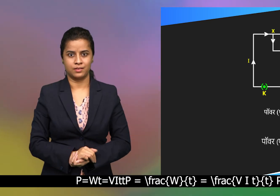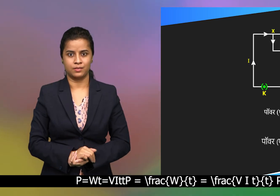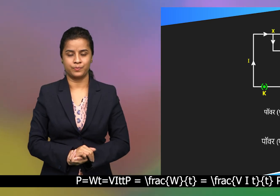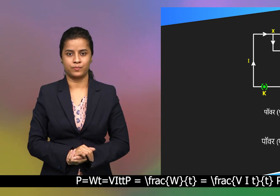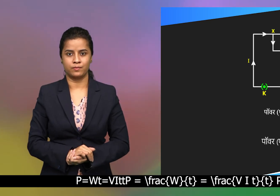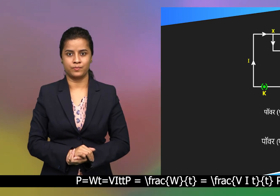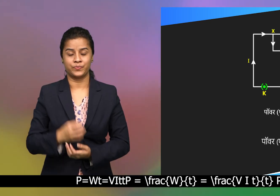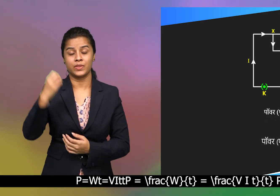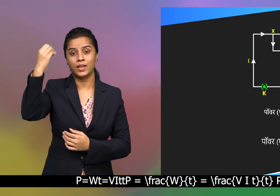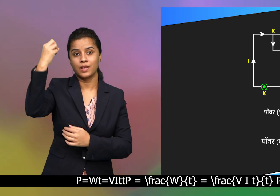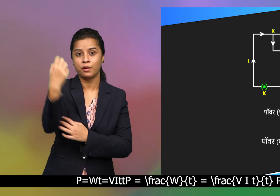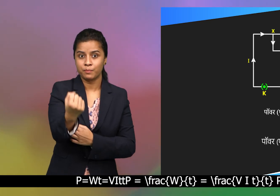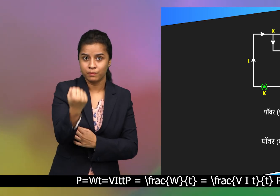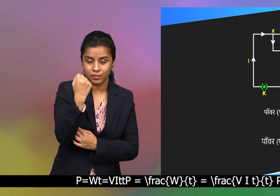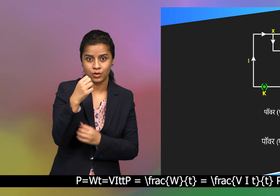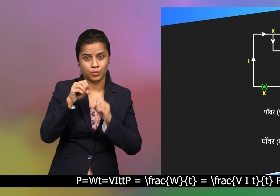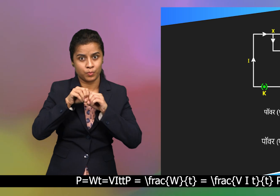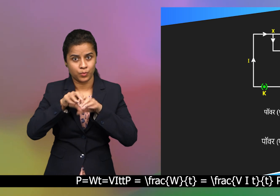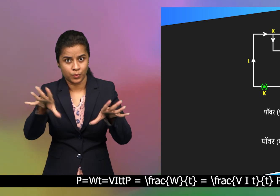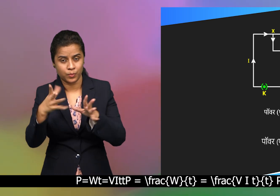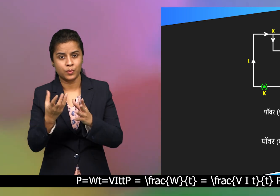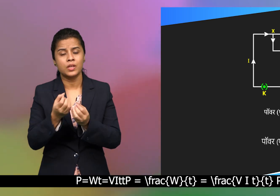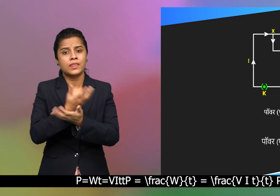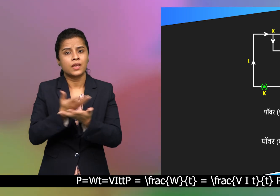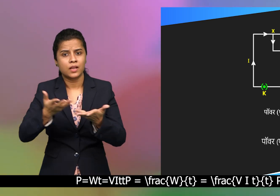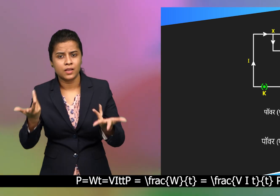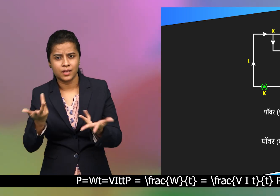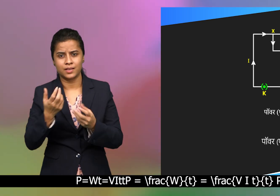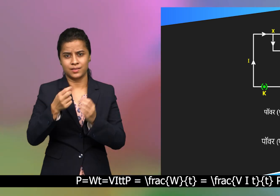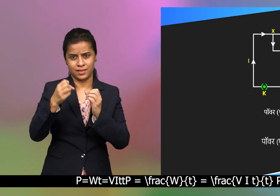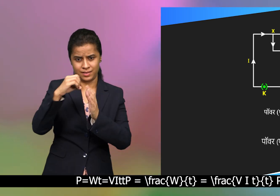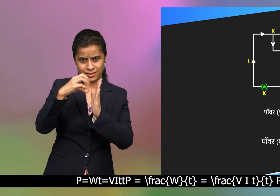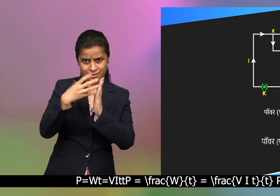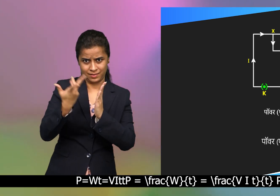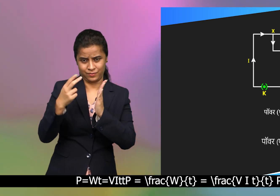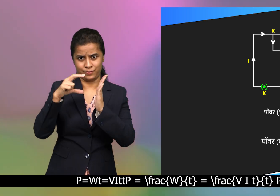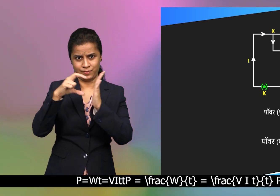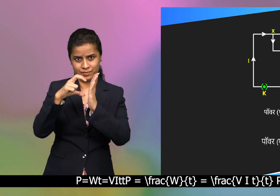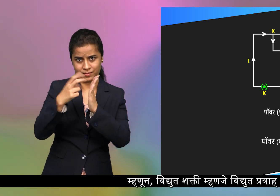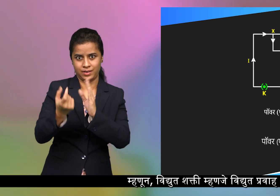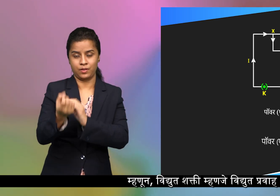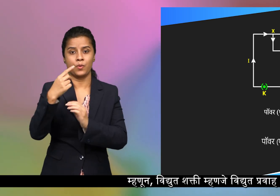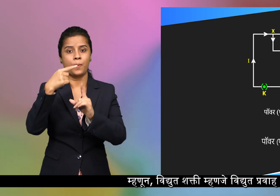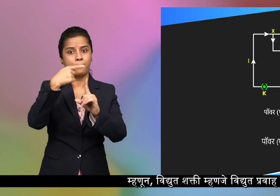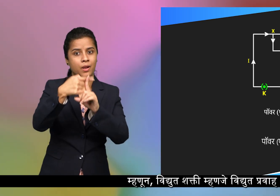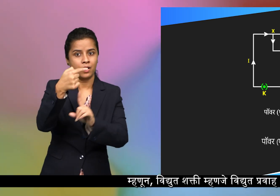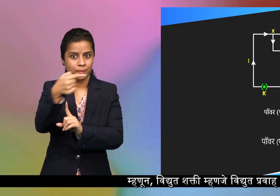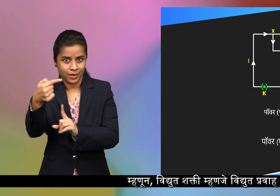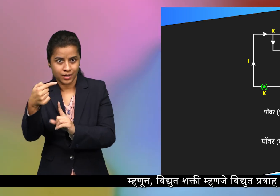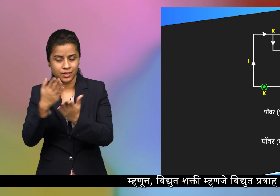WT बरोबर फ्रॅक. VIT. TP बरोबर VIP बरोबर VI. म्हणून विद्युत शक्ती म्हणजे विद्युत